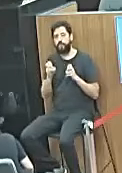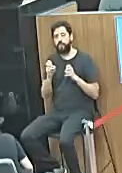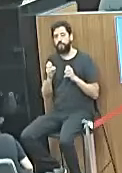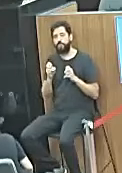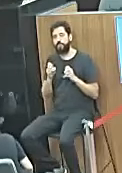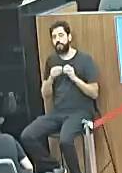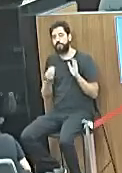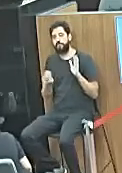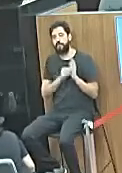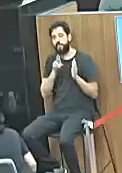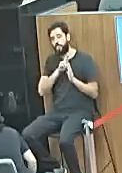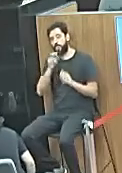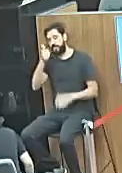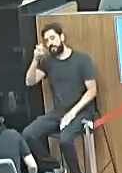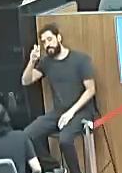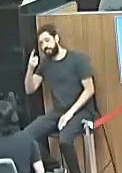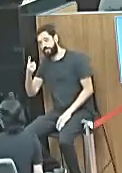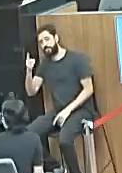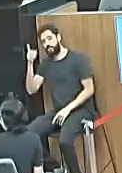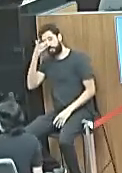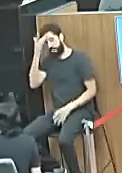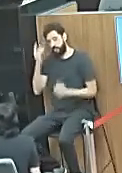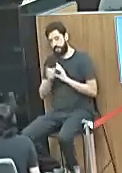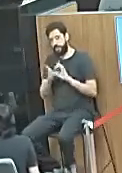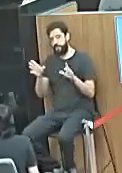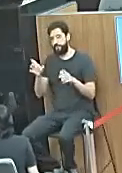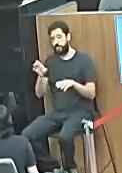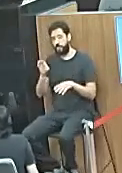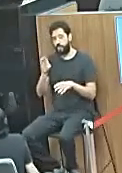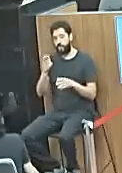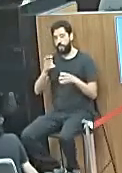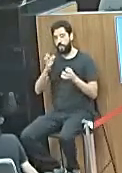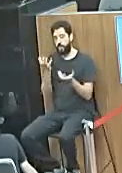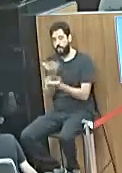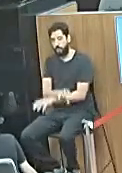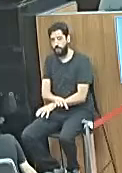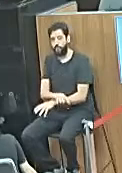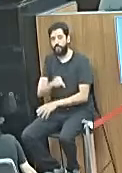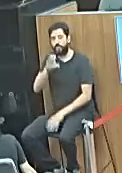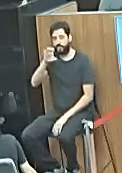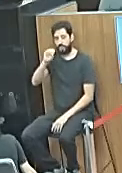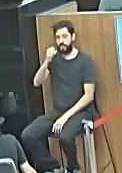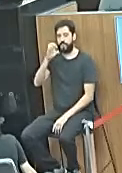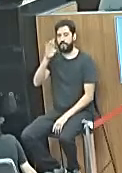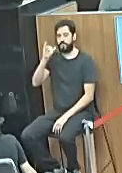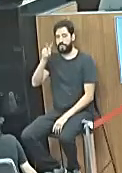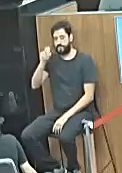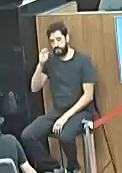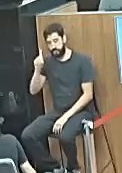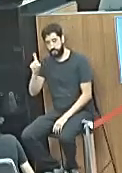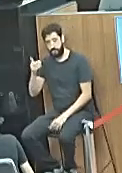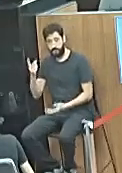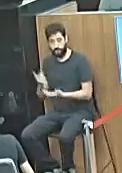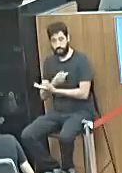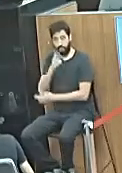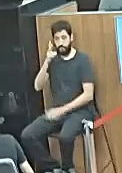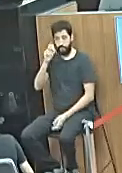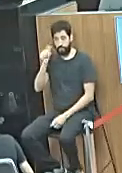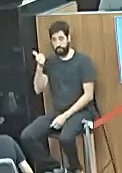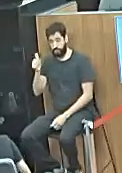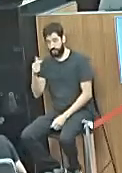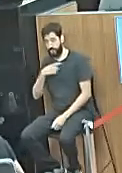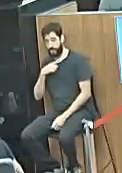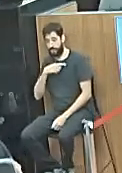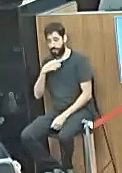dos 151 aprovados no concurso e escrivão gente frisando que o último concurso ocorreu em 2011 tem os